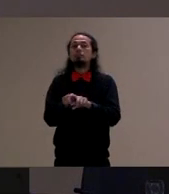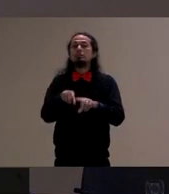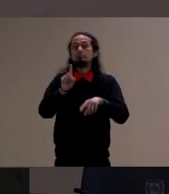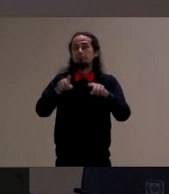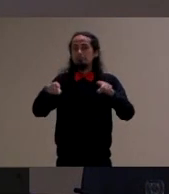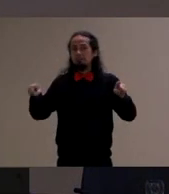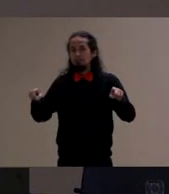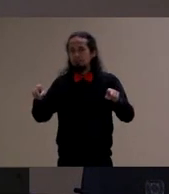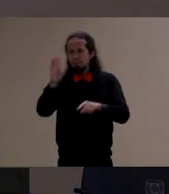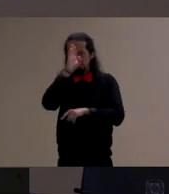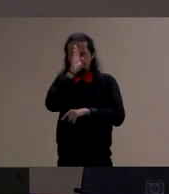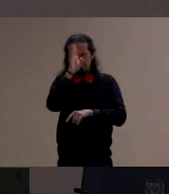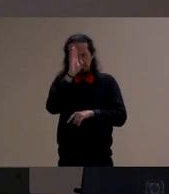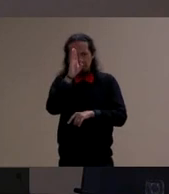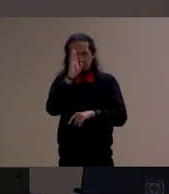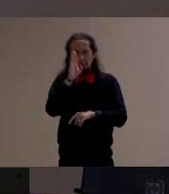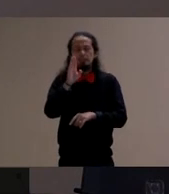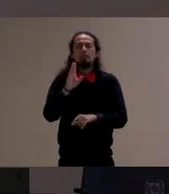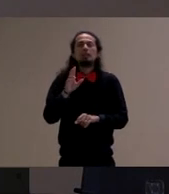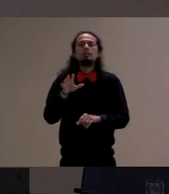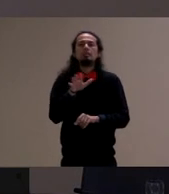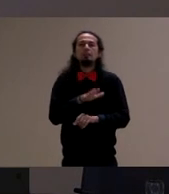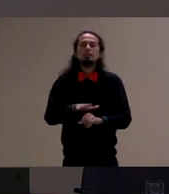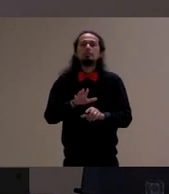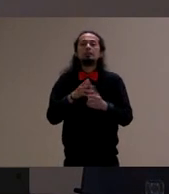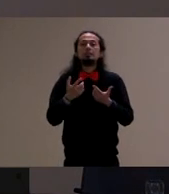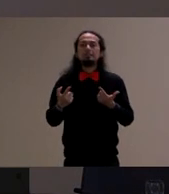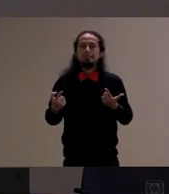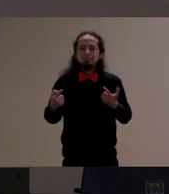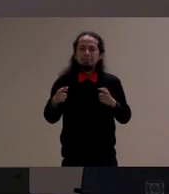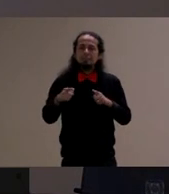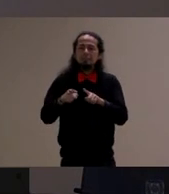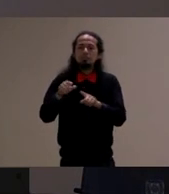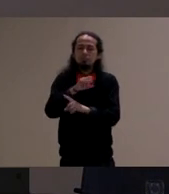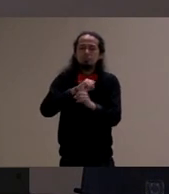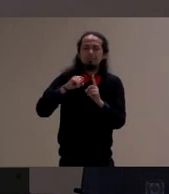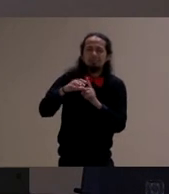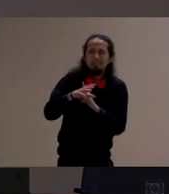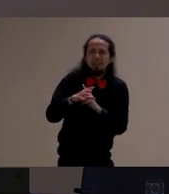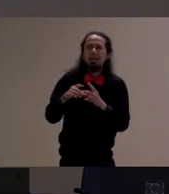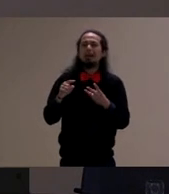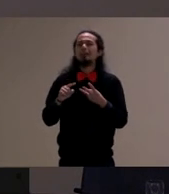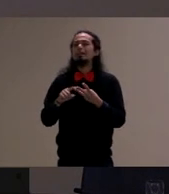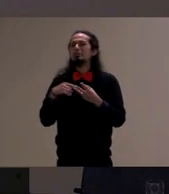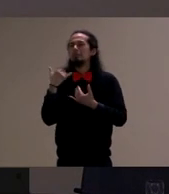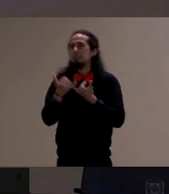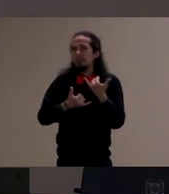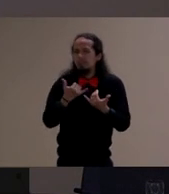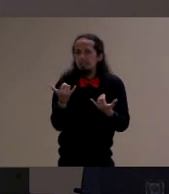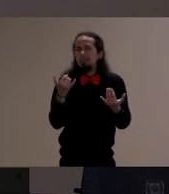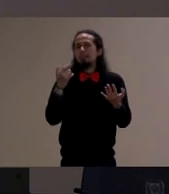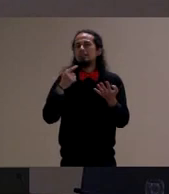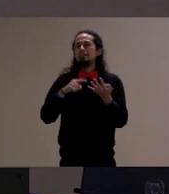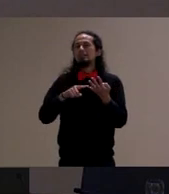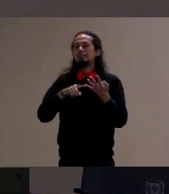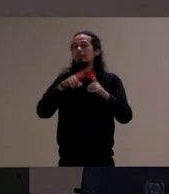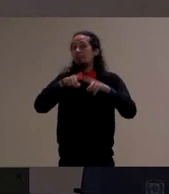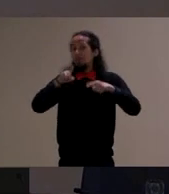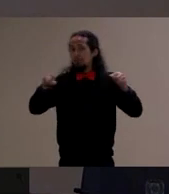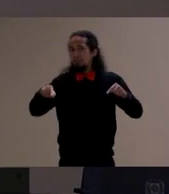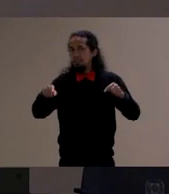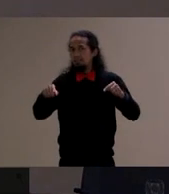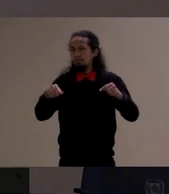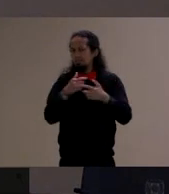sobretudo através das interações sociais da brincadeira e das mais variadas formas de